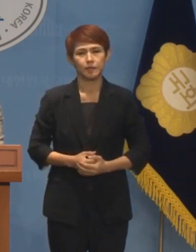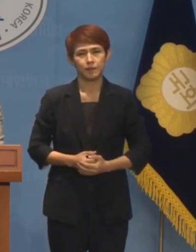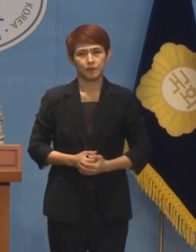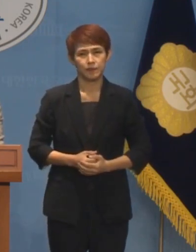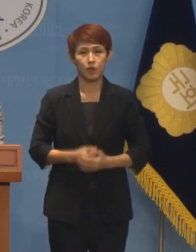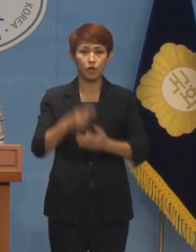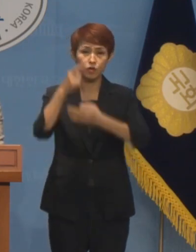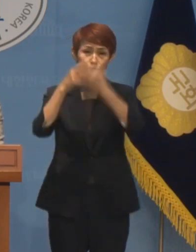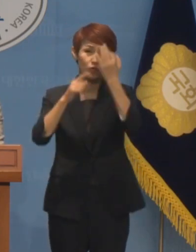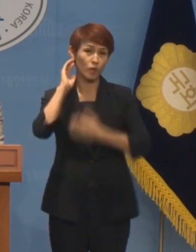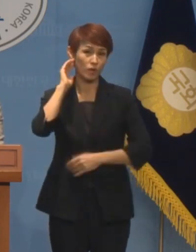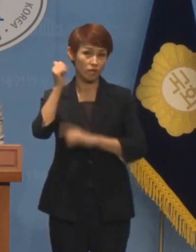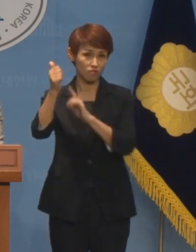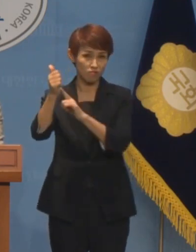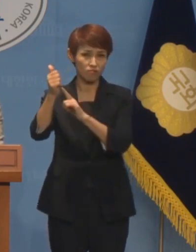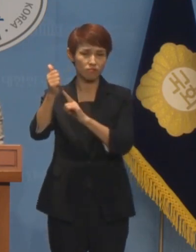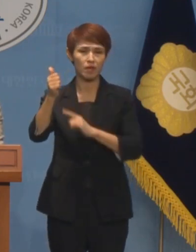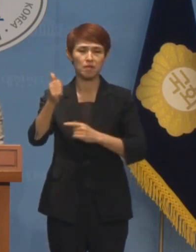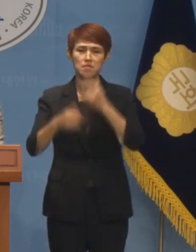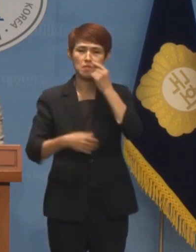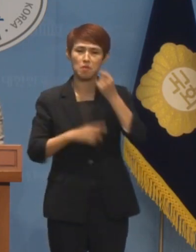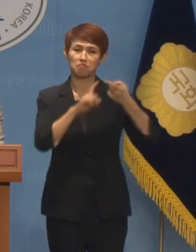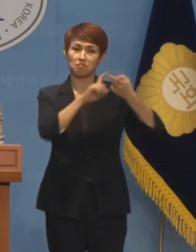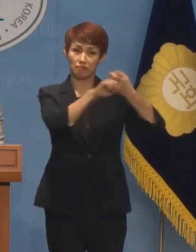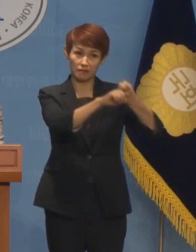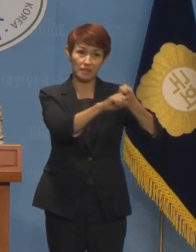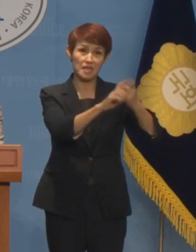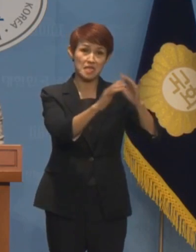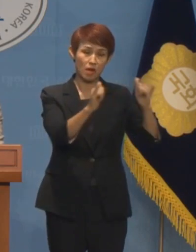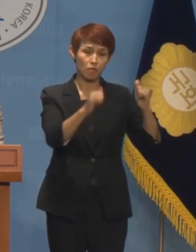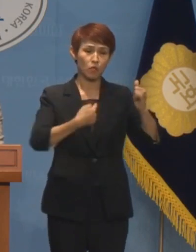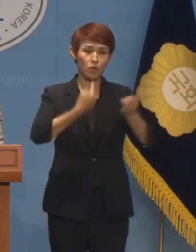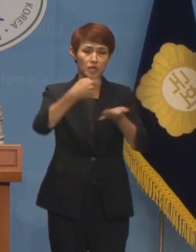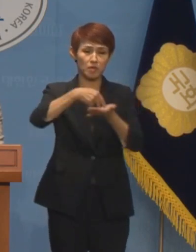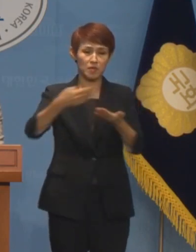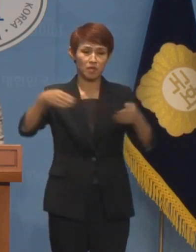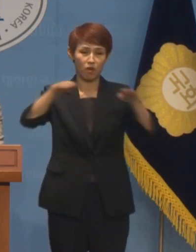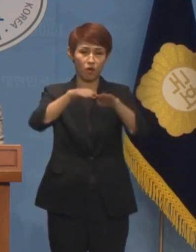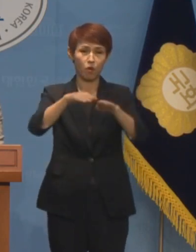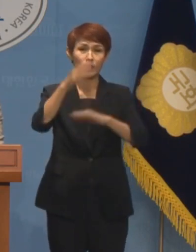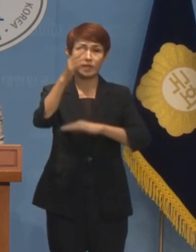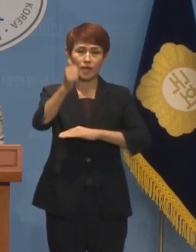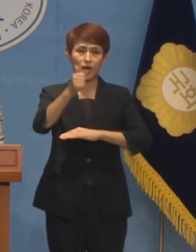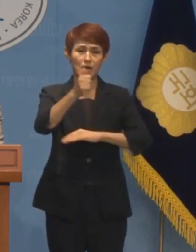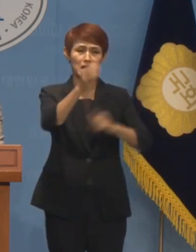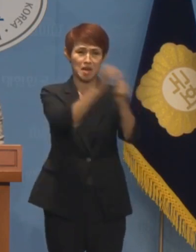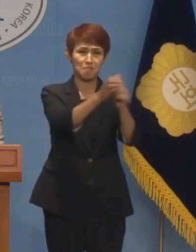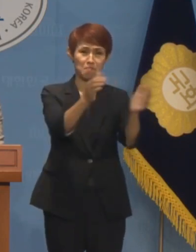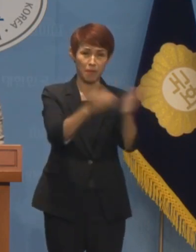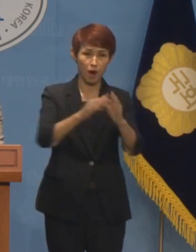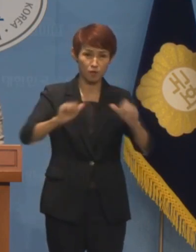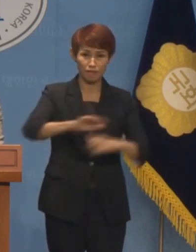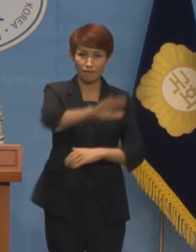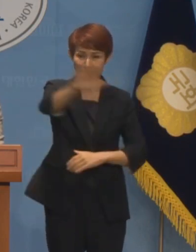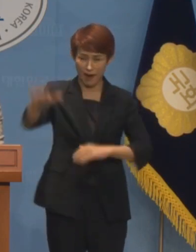게다가 윤 대통령은 본인이 친일 뉴라이트 인사를 독립기념관장에 임명해 전 국민이